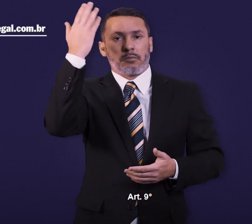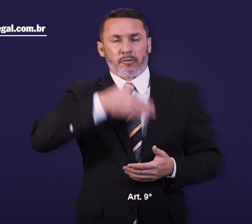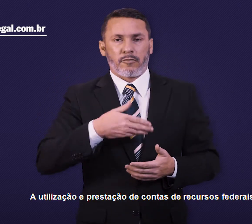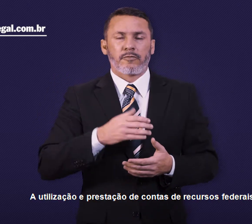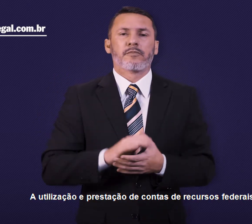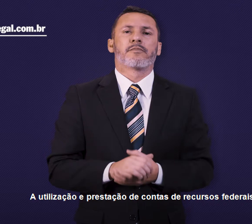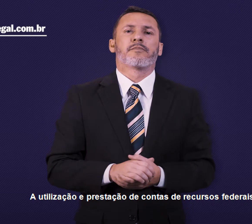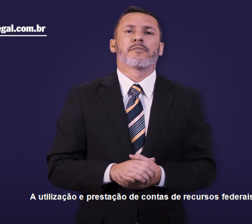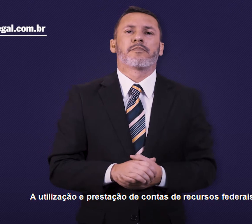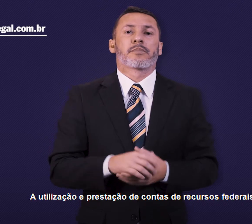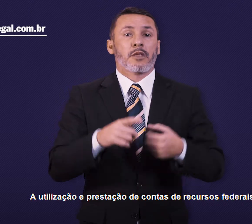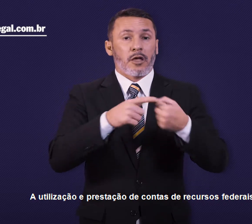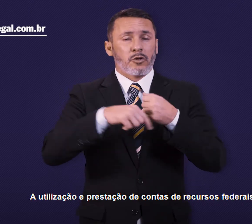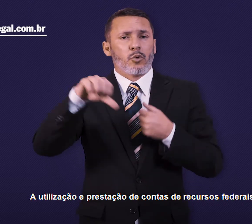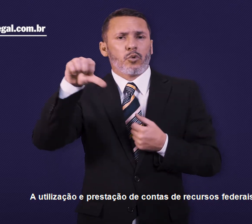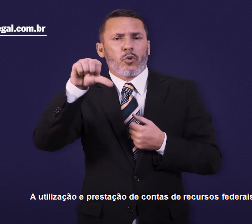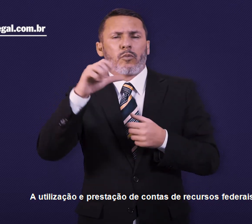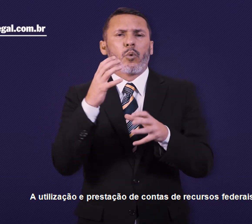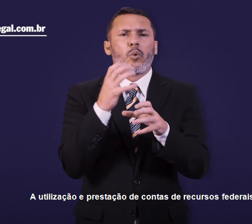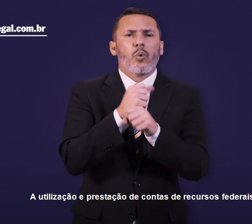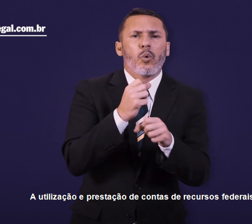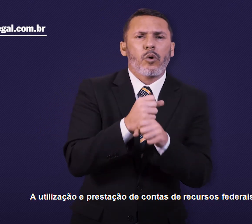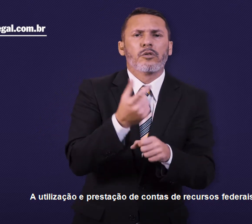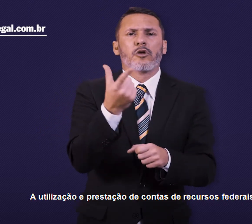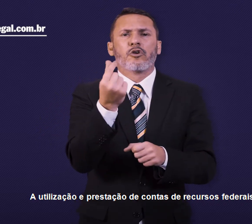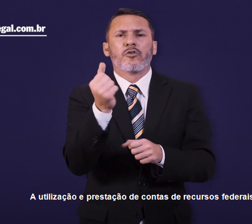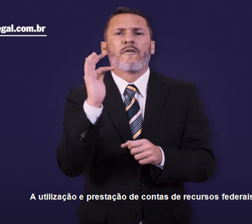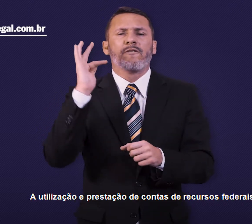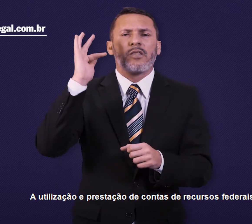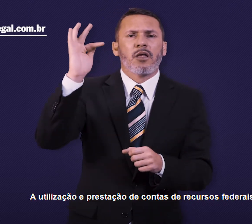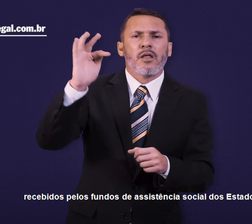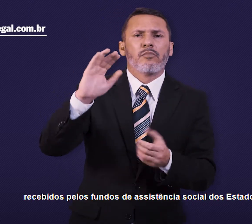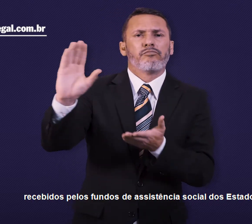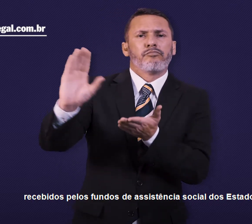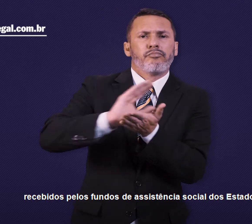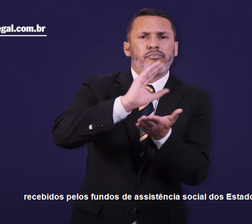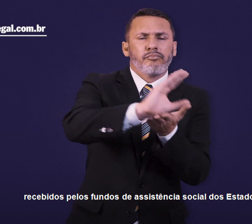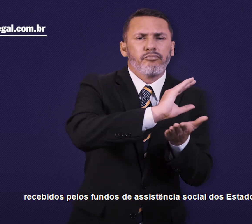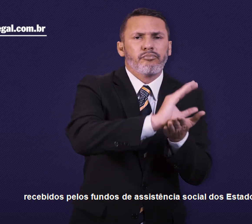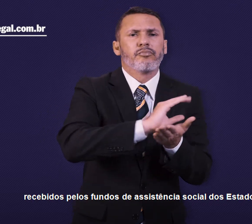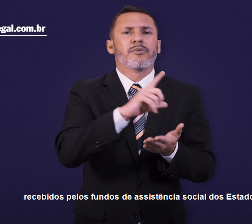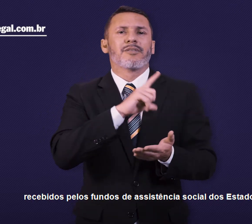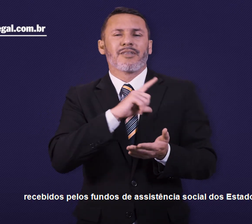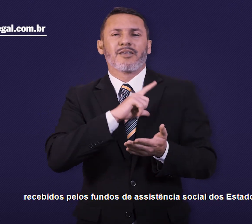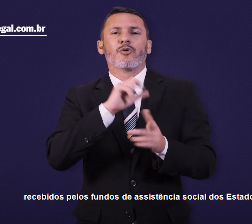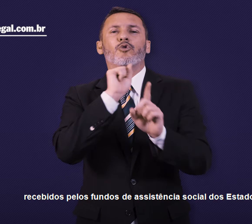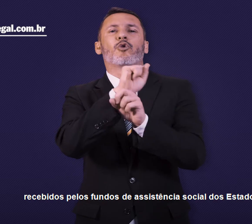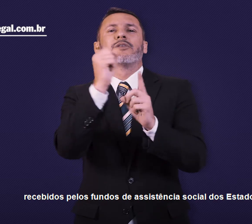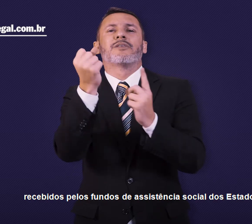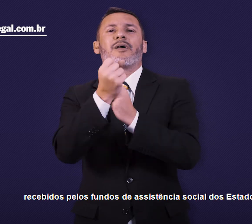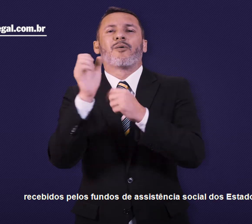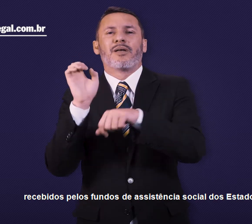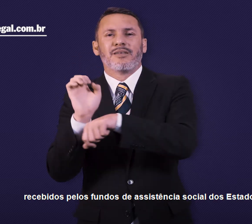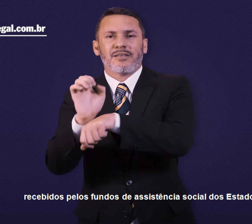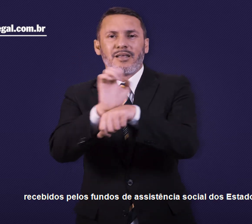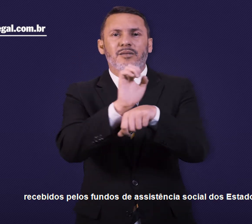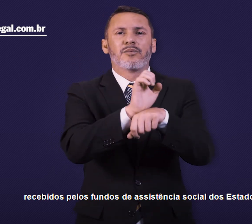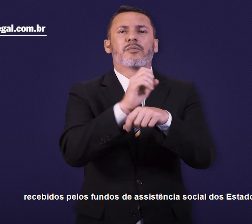A utilização e prestação de contas de recursos federais recebidos pelos fundos de assistência social dos estados,